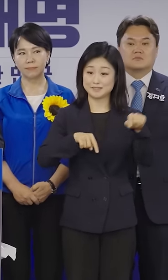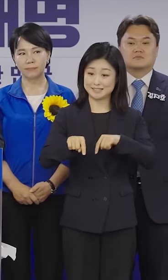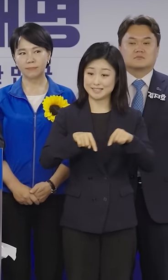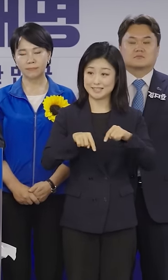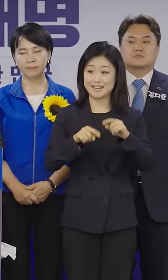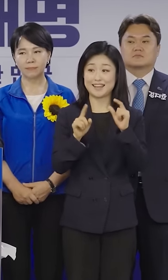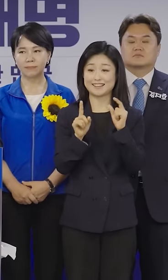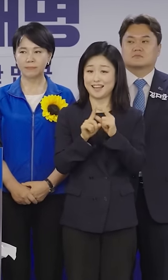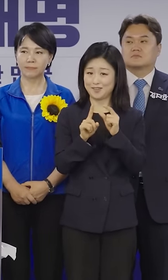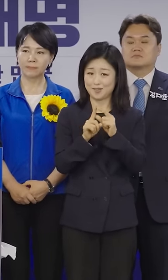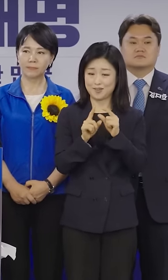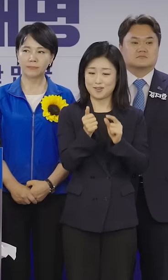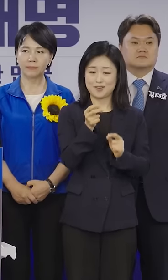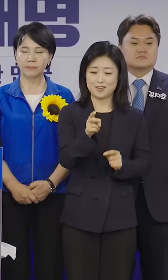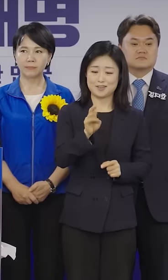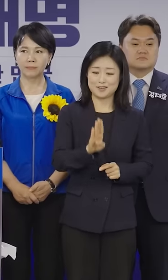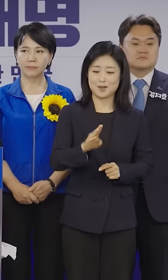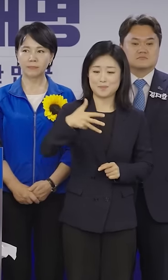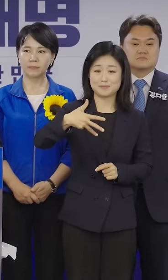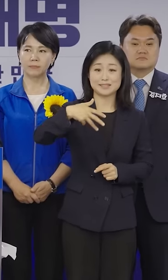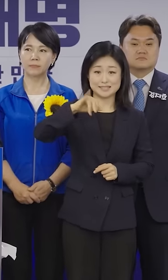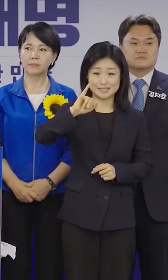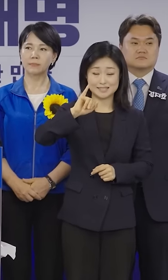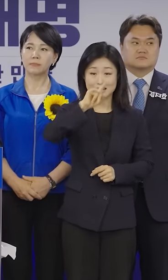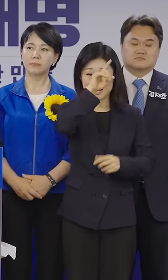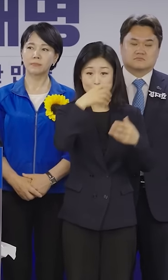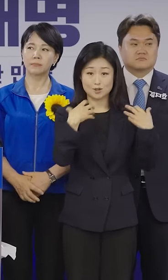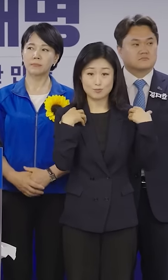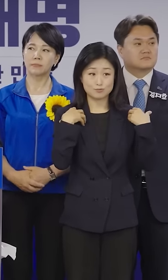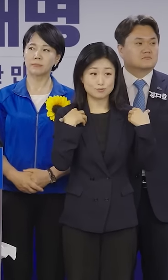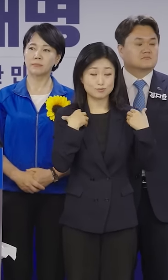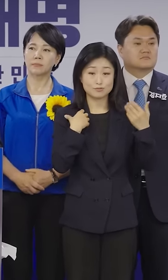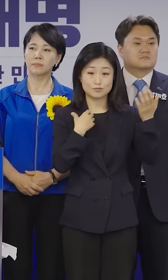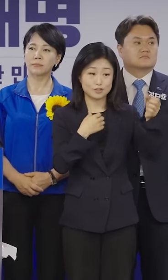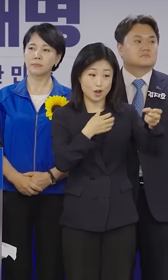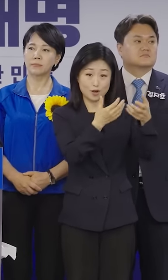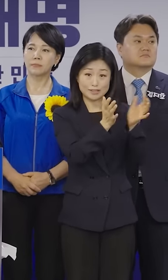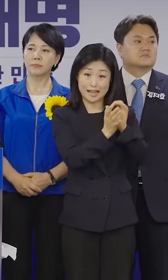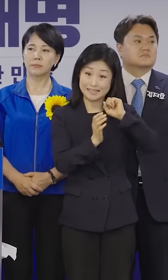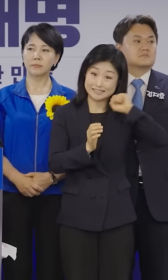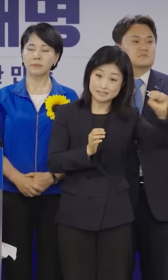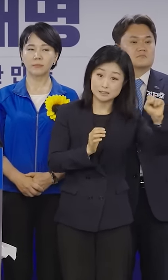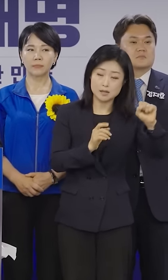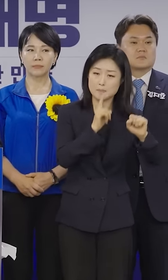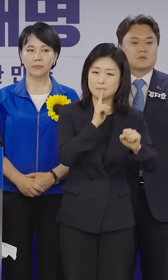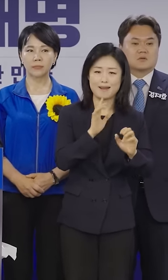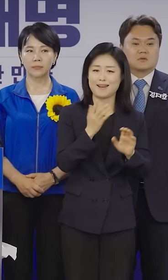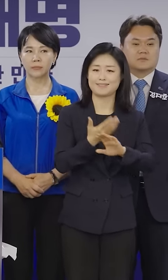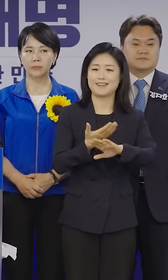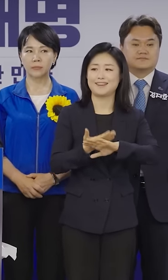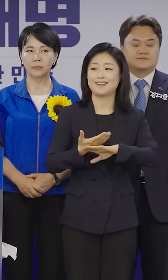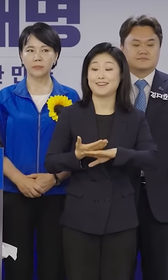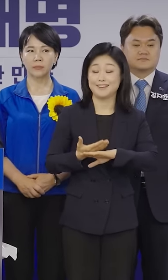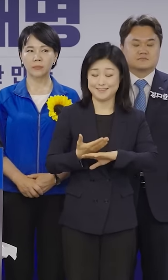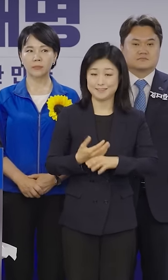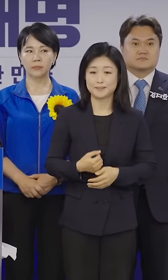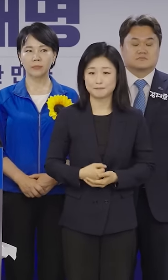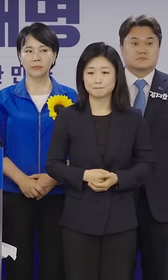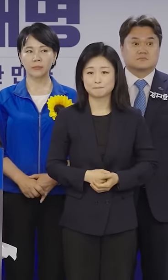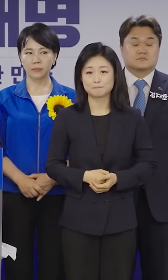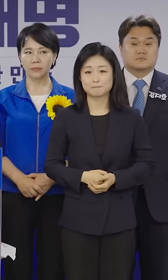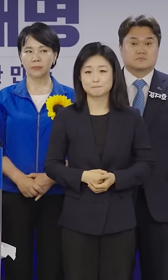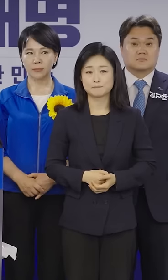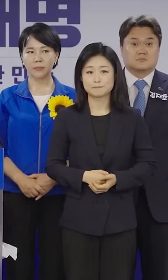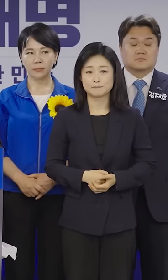협치라는 용어를 정부 여당에 무조건 굴복해서 정부 여당에 끌려가라 라는 뜻은 아닐